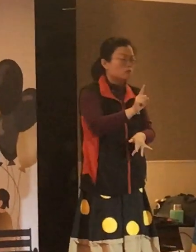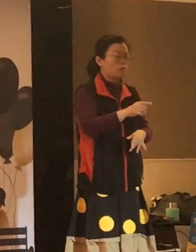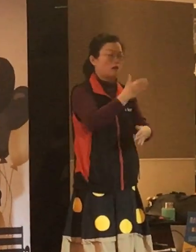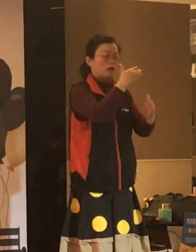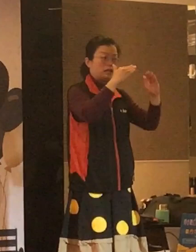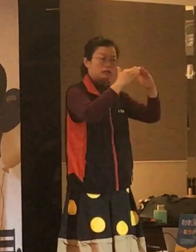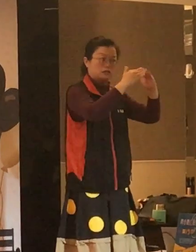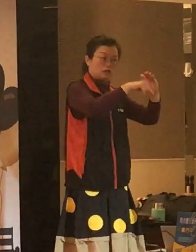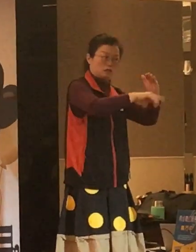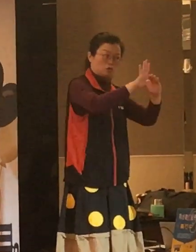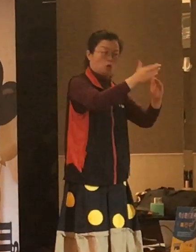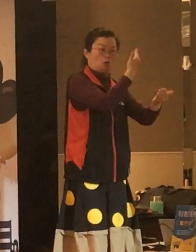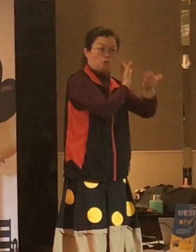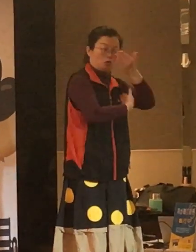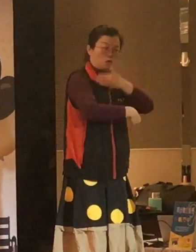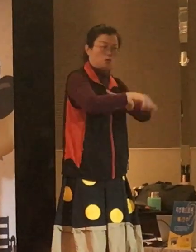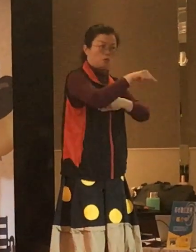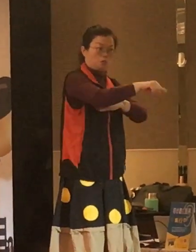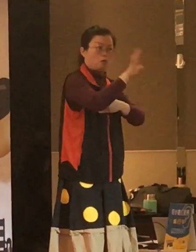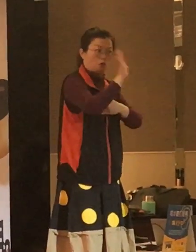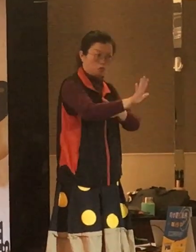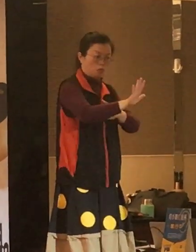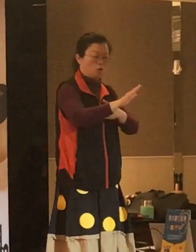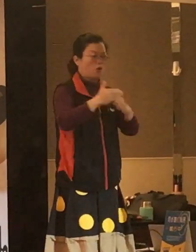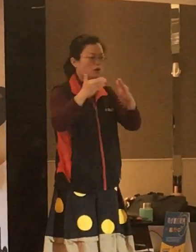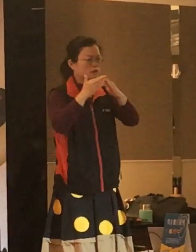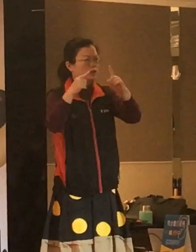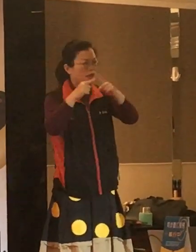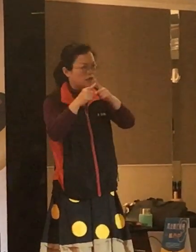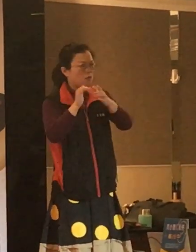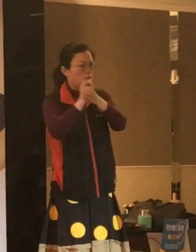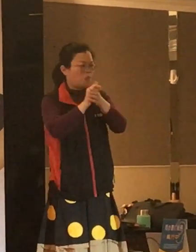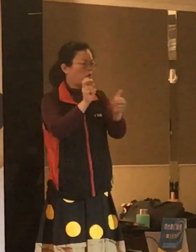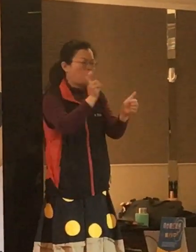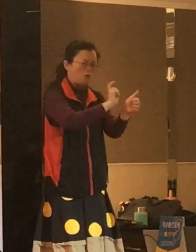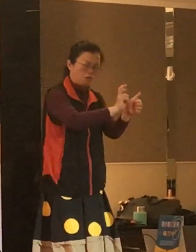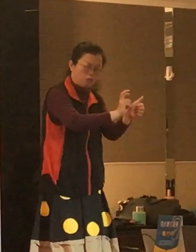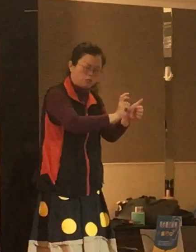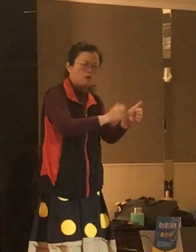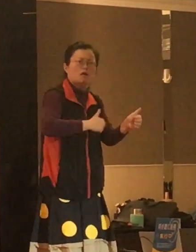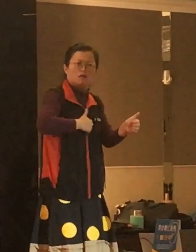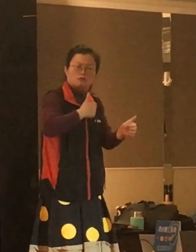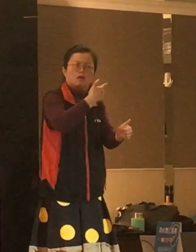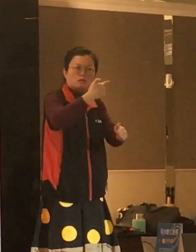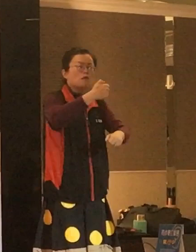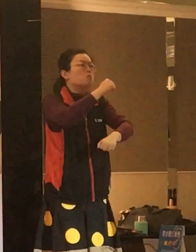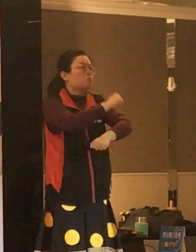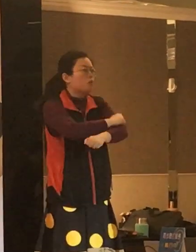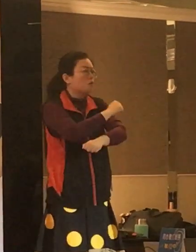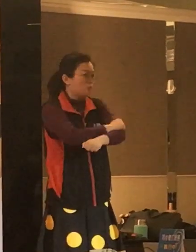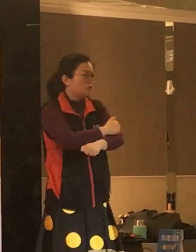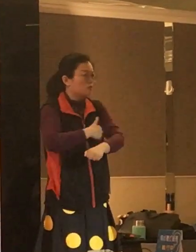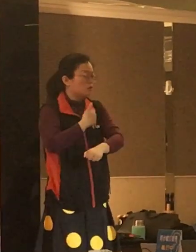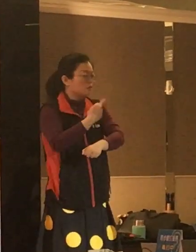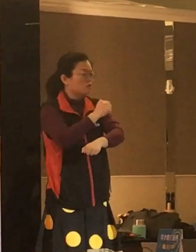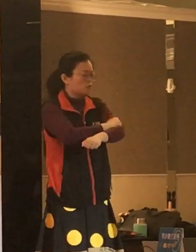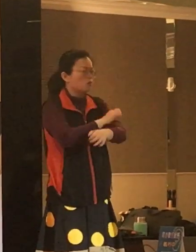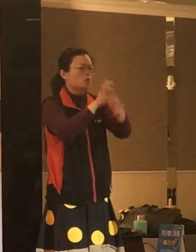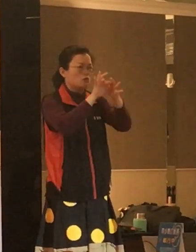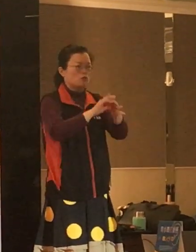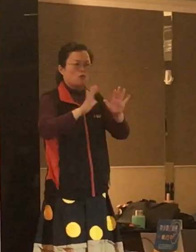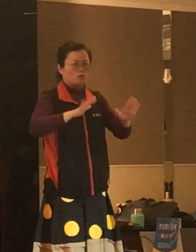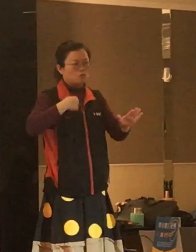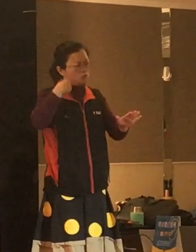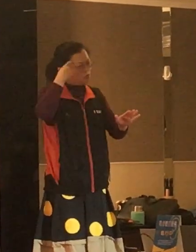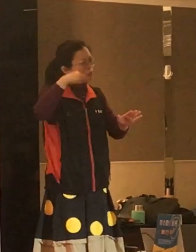业，的帮忙，所以非常感谢我们的身心障碍者的服务人员，也希